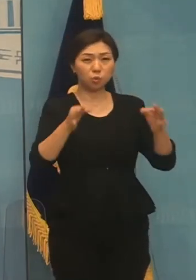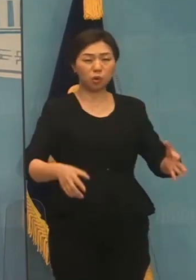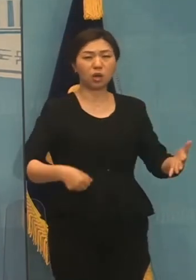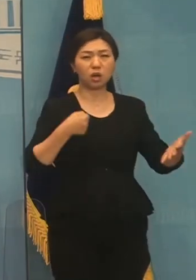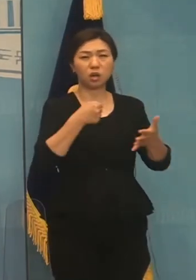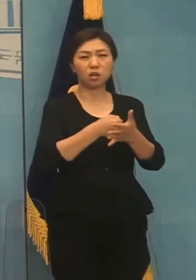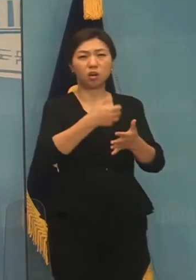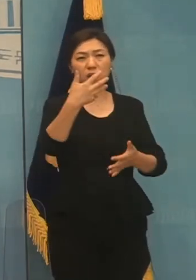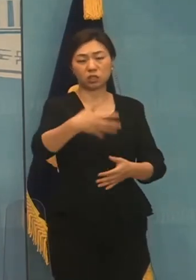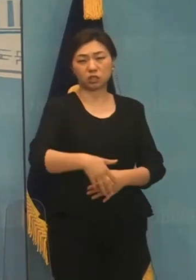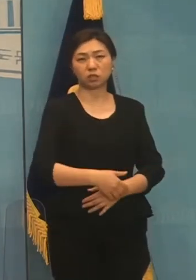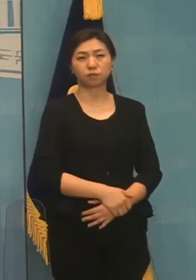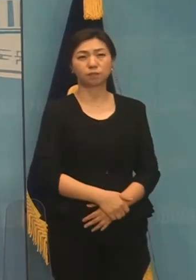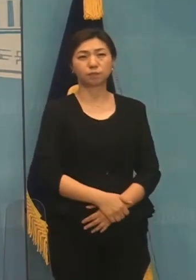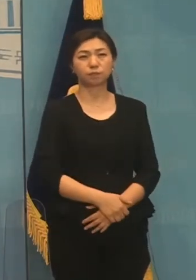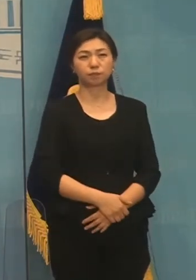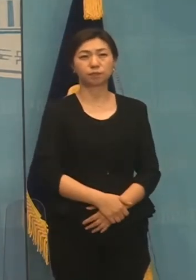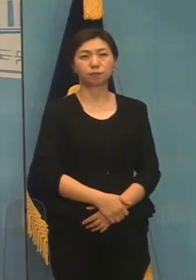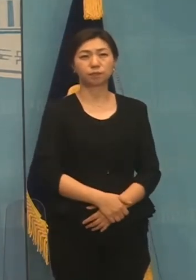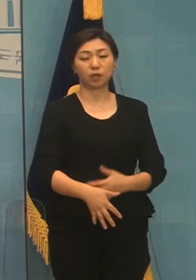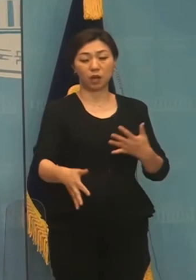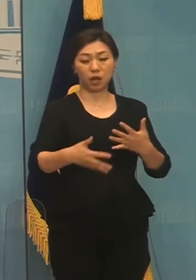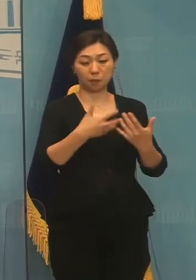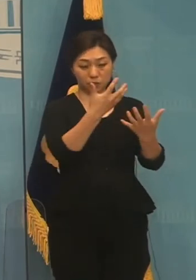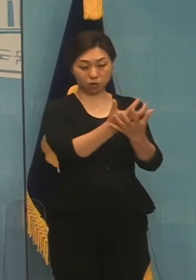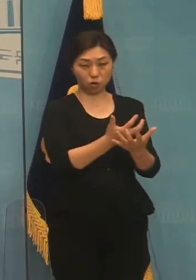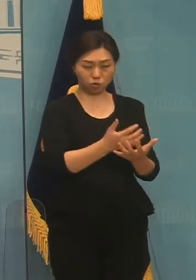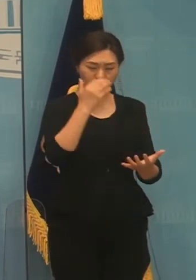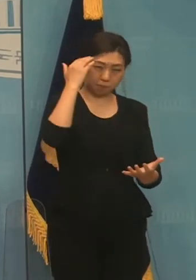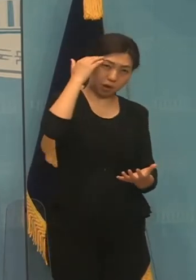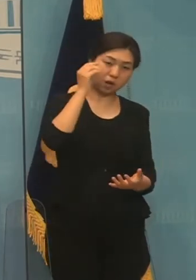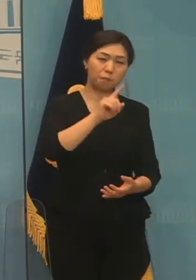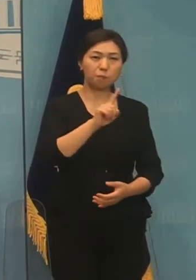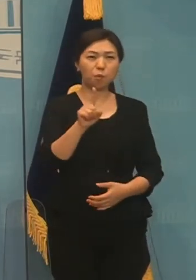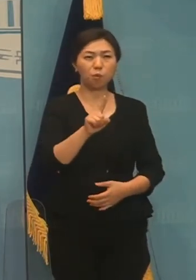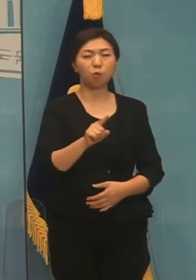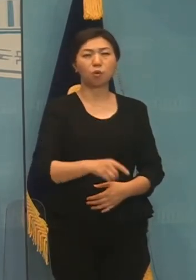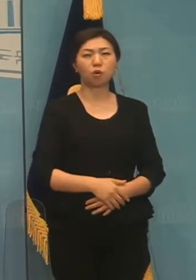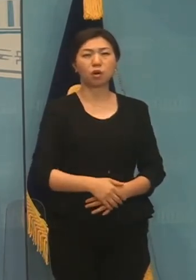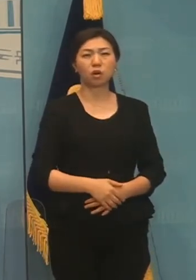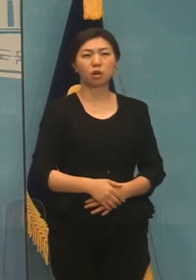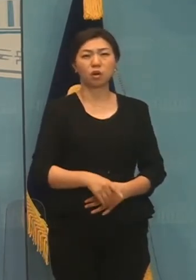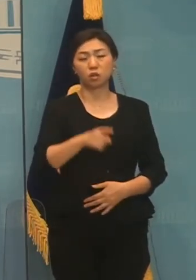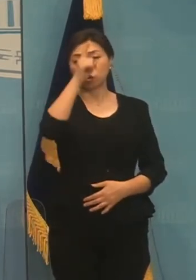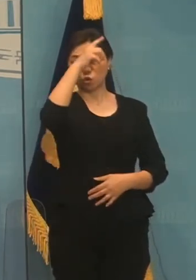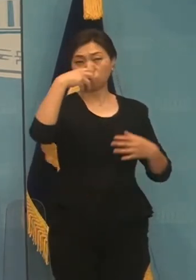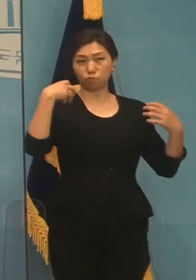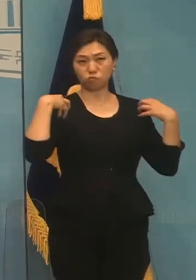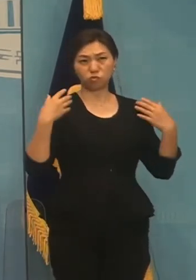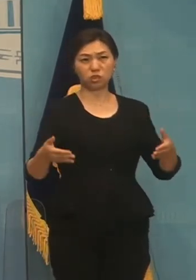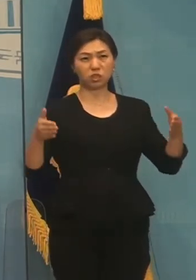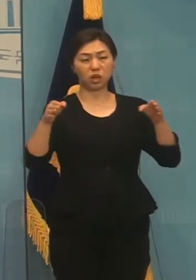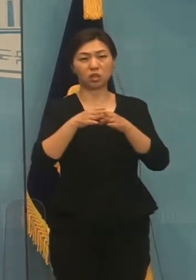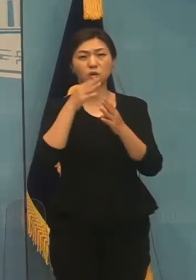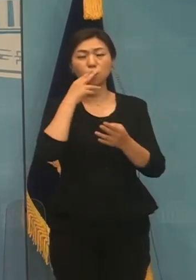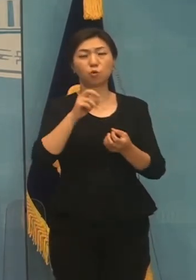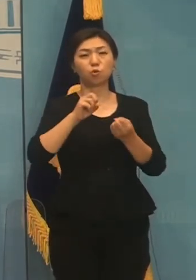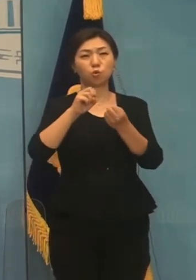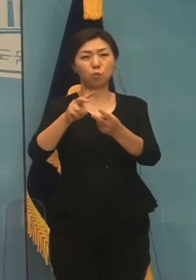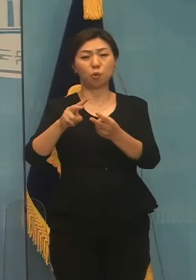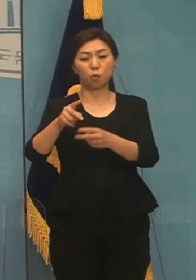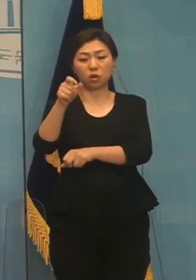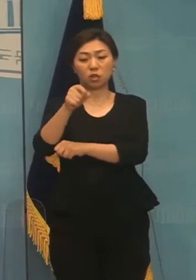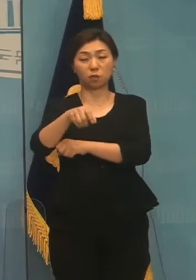결론이 나고 있지 않습니다. 게다가 합의안 도출을 가로막는 건 다른 것도 아닌 정부 기관인 우정사업본부로